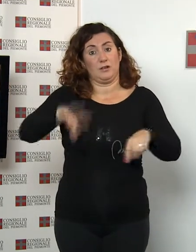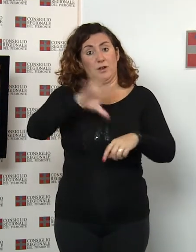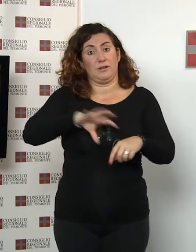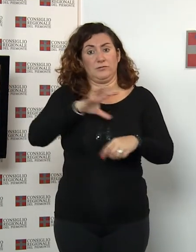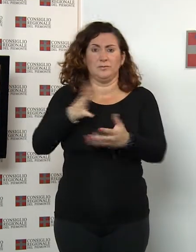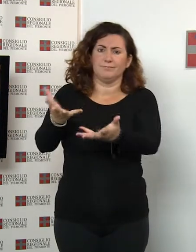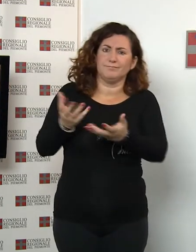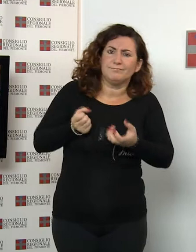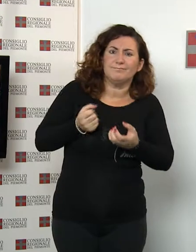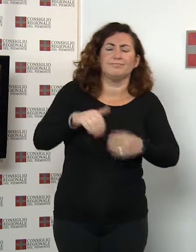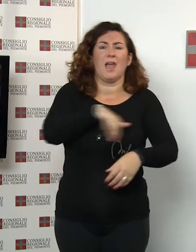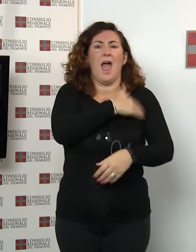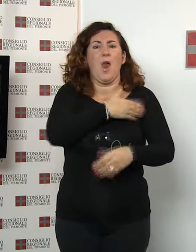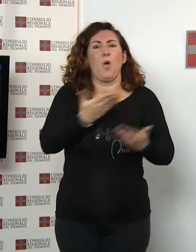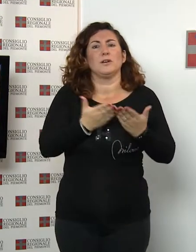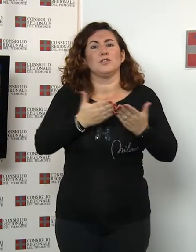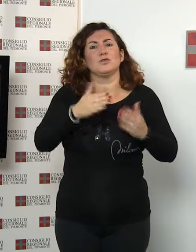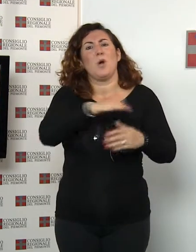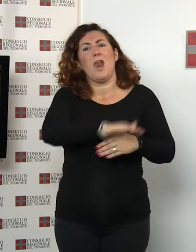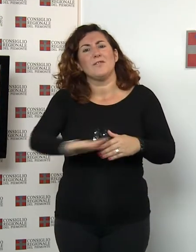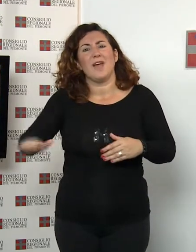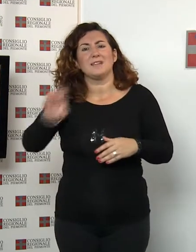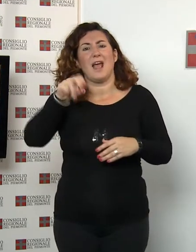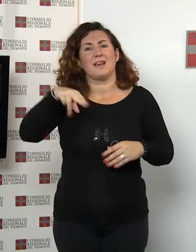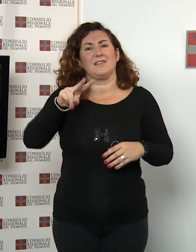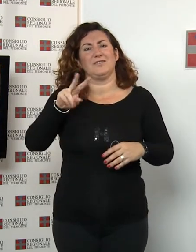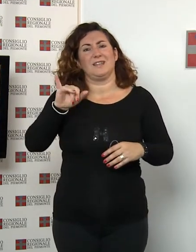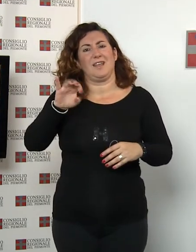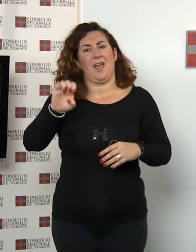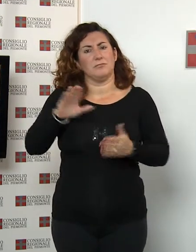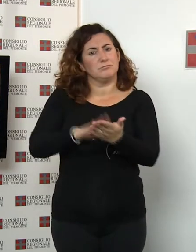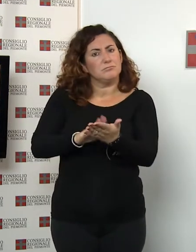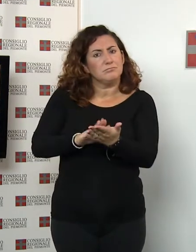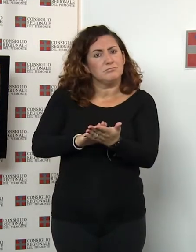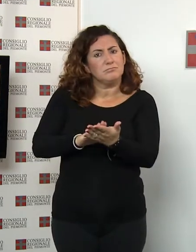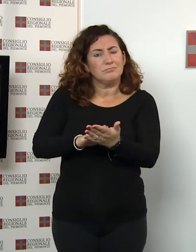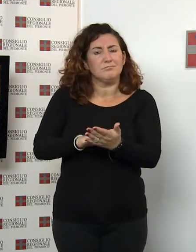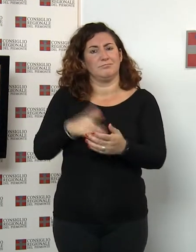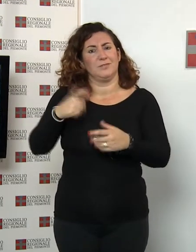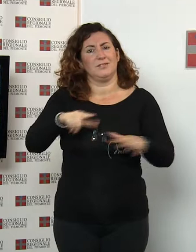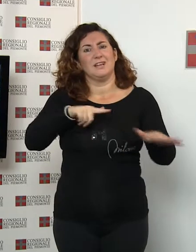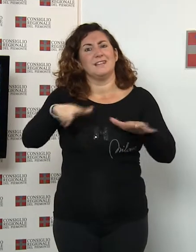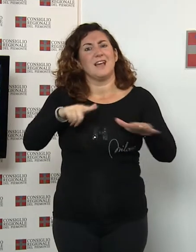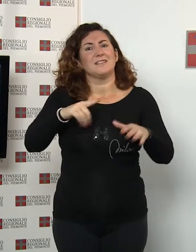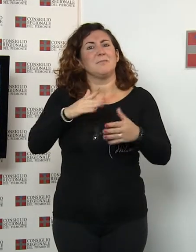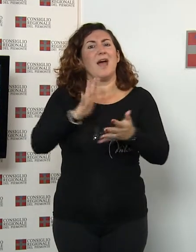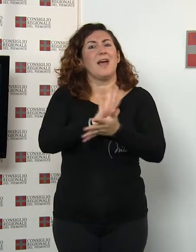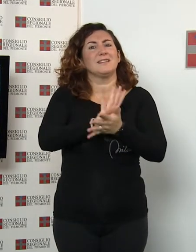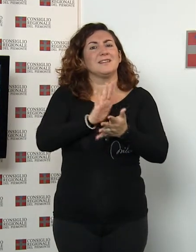della scuola dell'infanzia di Envie per congratularsi con loro per aver vinto la settima edizione del concorso nazionale Curcio per le attività